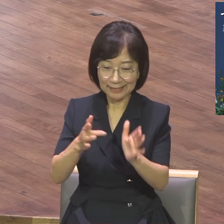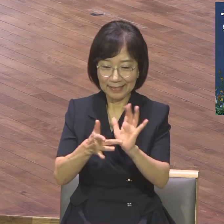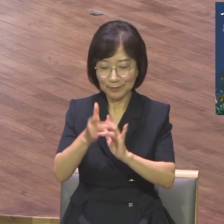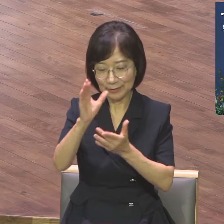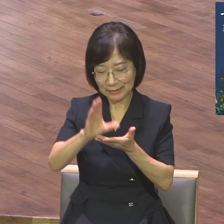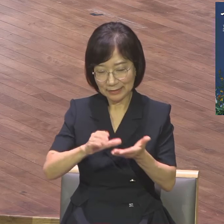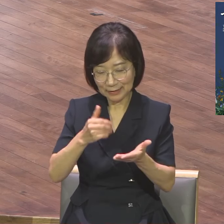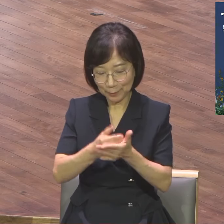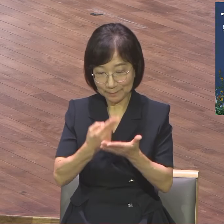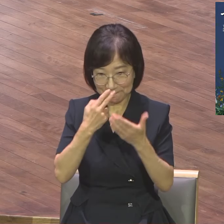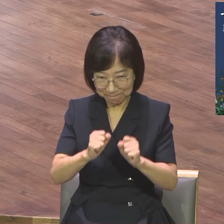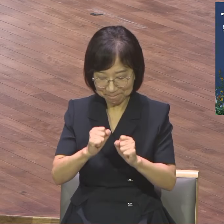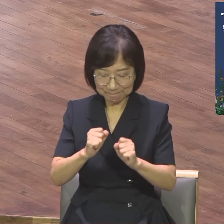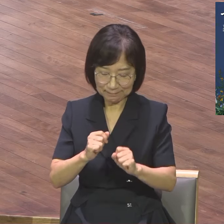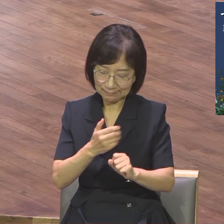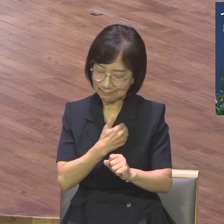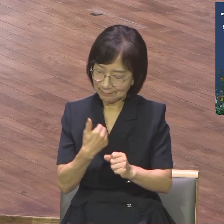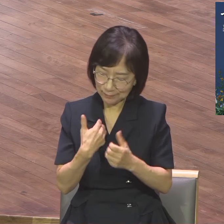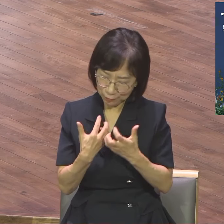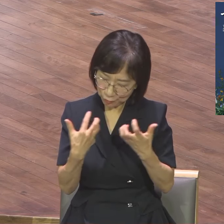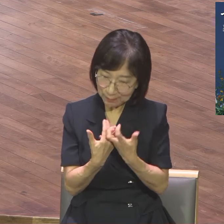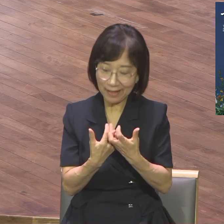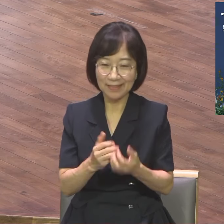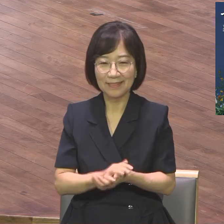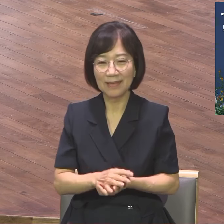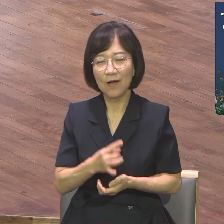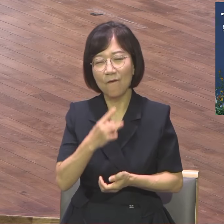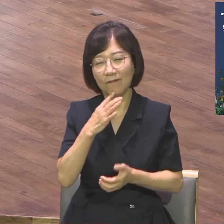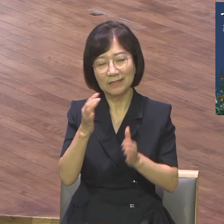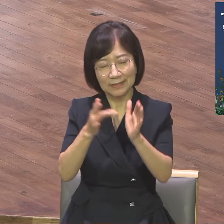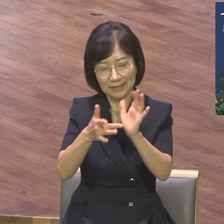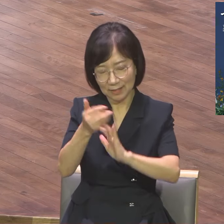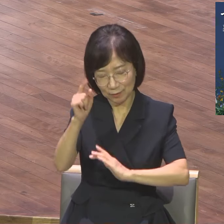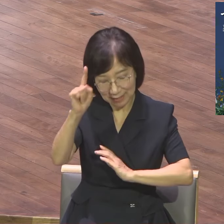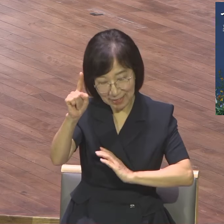그래서 오직 예수 항상 예수 완전한 예수 영원한 예수